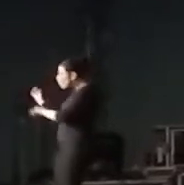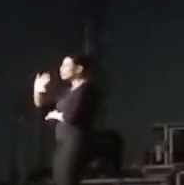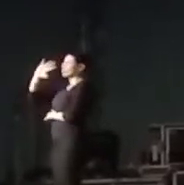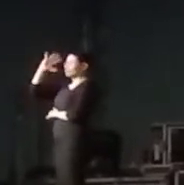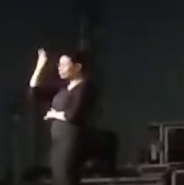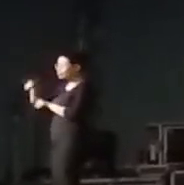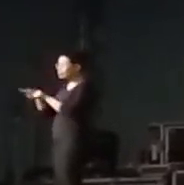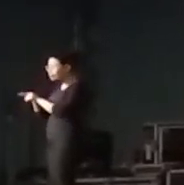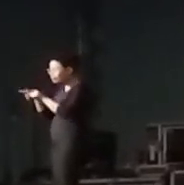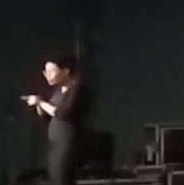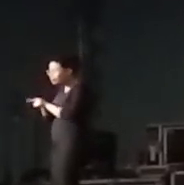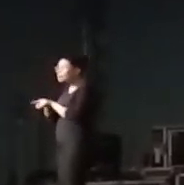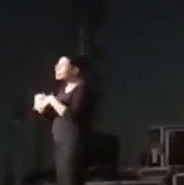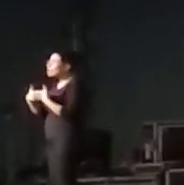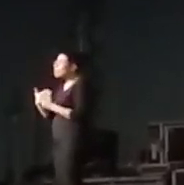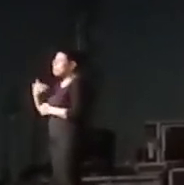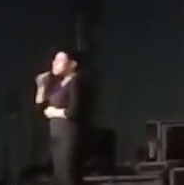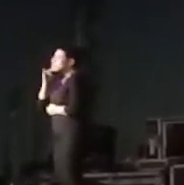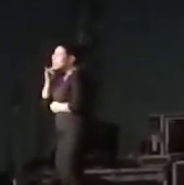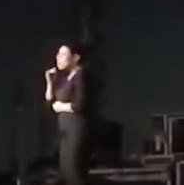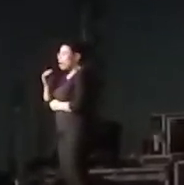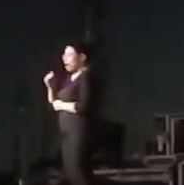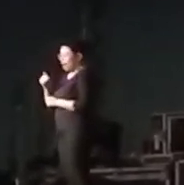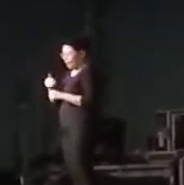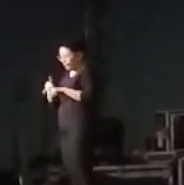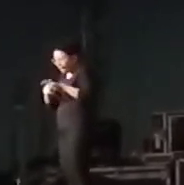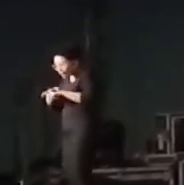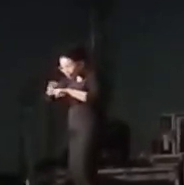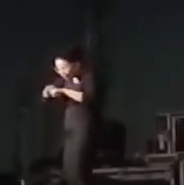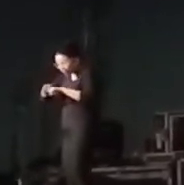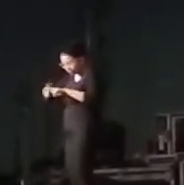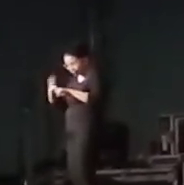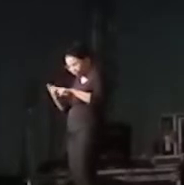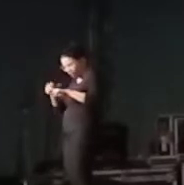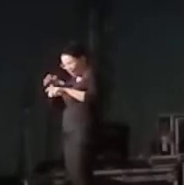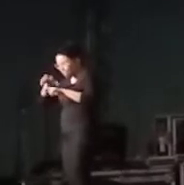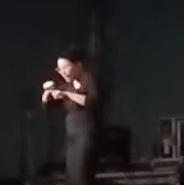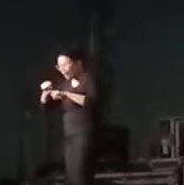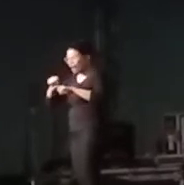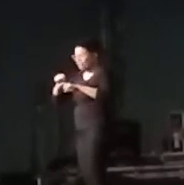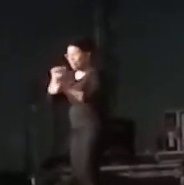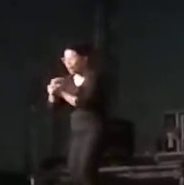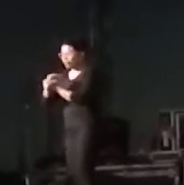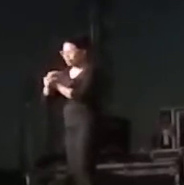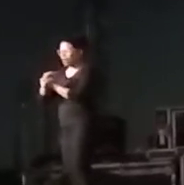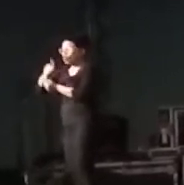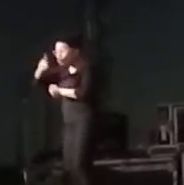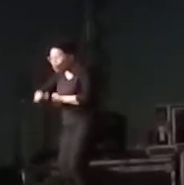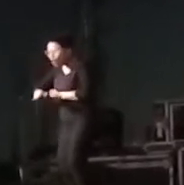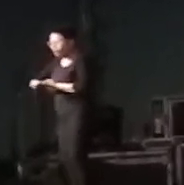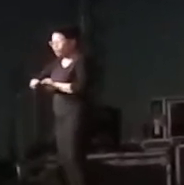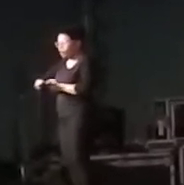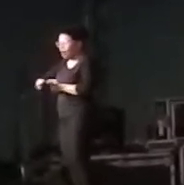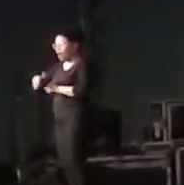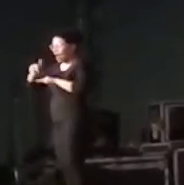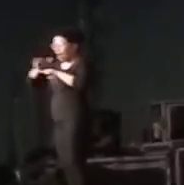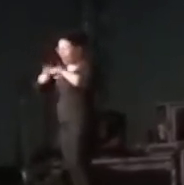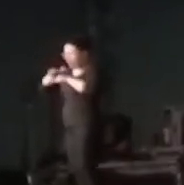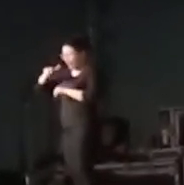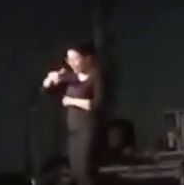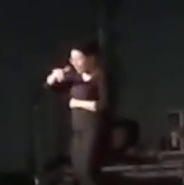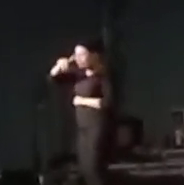para. Ah, eu pus a mão no braço da cadeira. Ah, então para aí, clique, tá. Então aí eu subi essa escada,